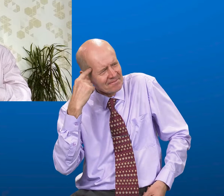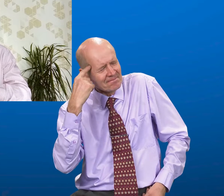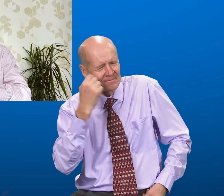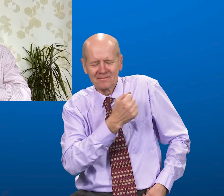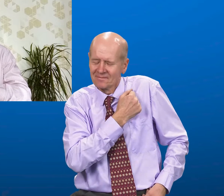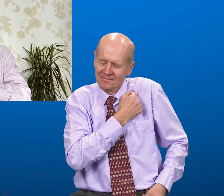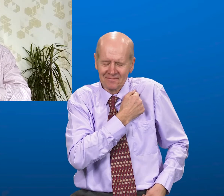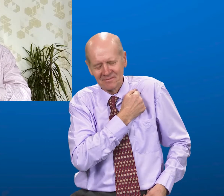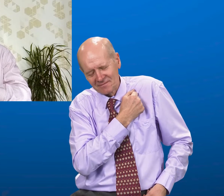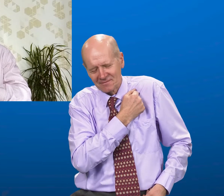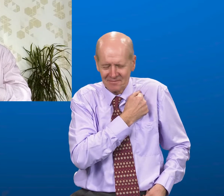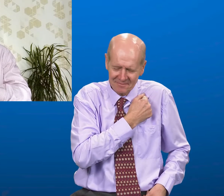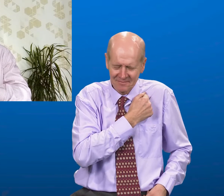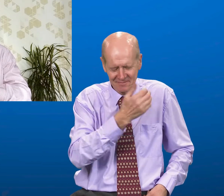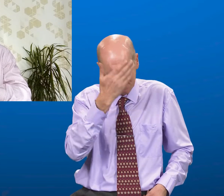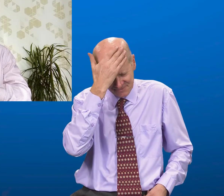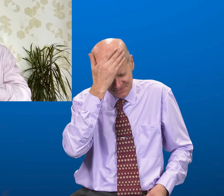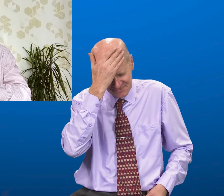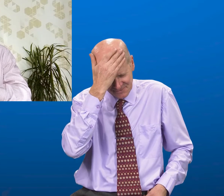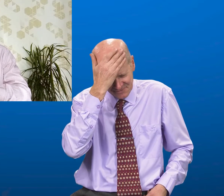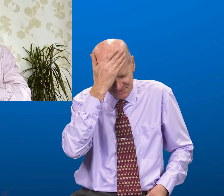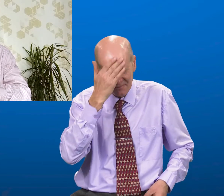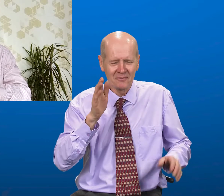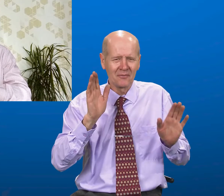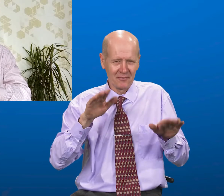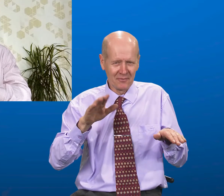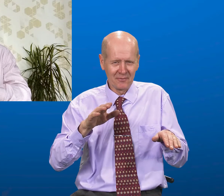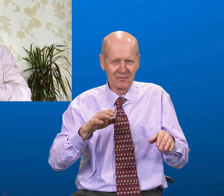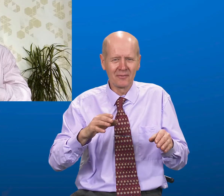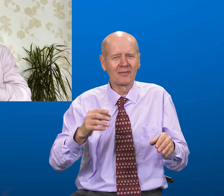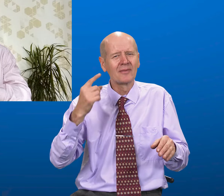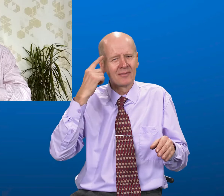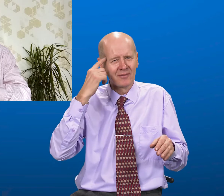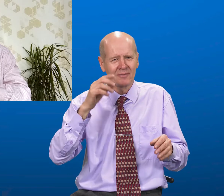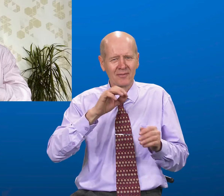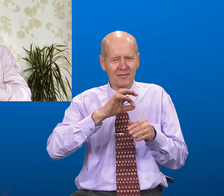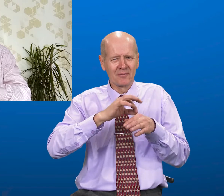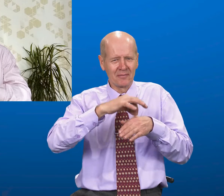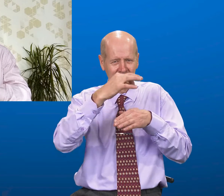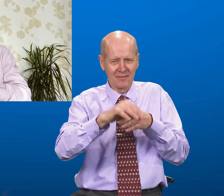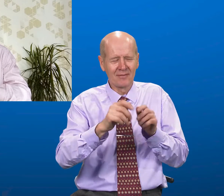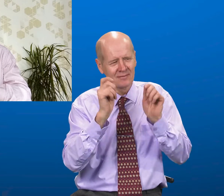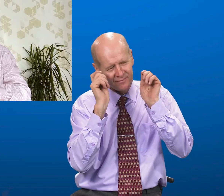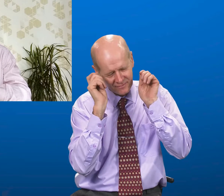принял решение и отложил Господу приношение, равнозначное 10-й части.